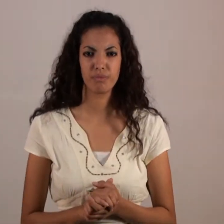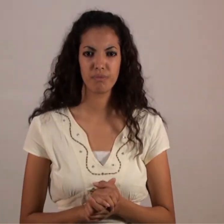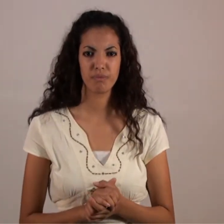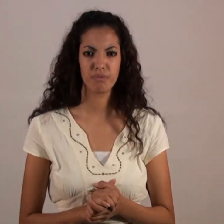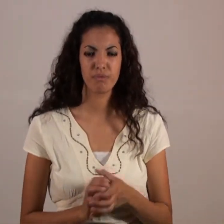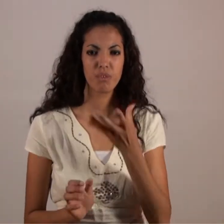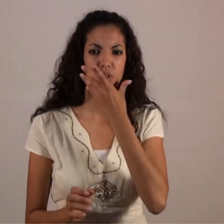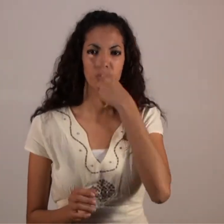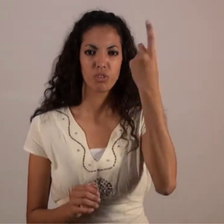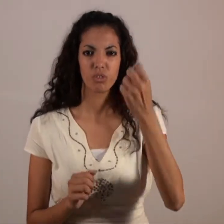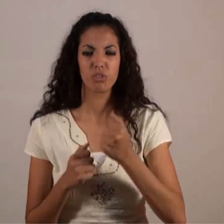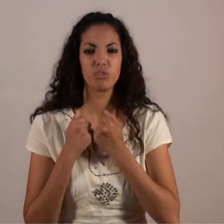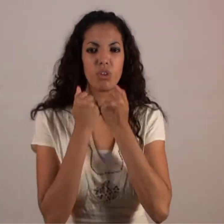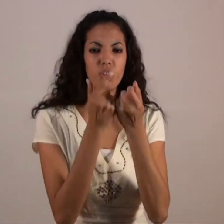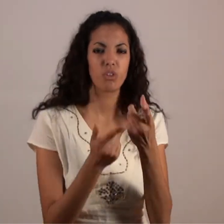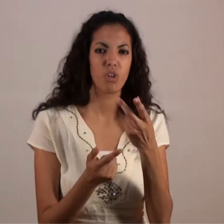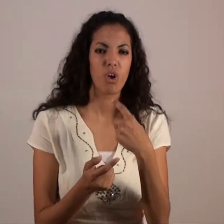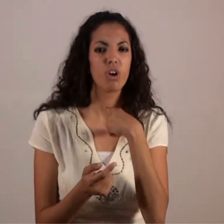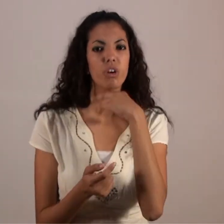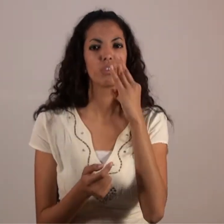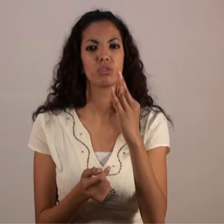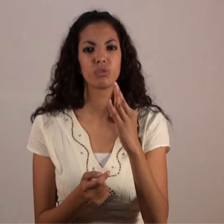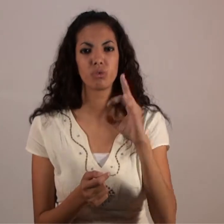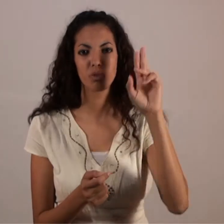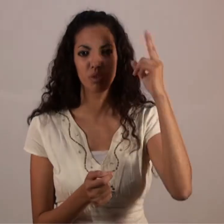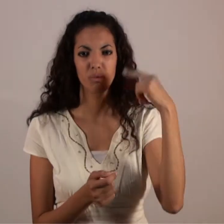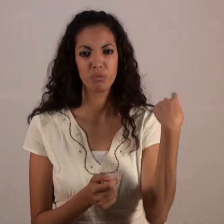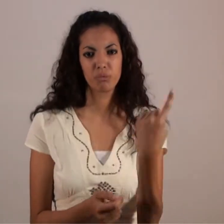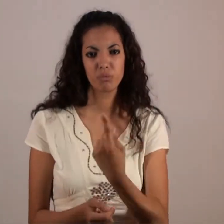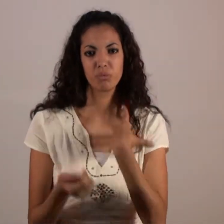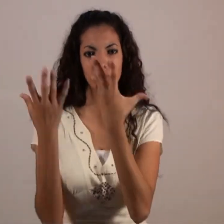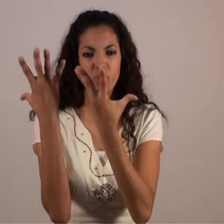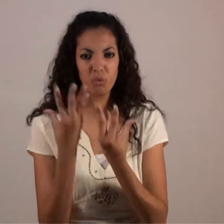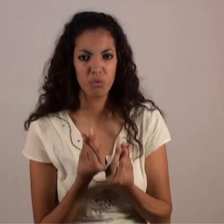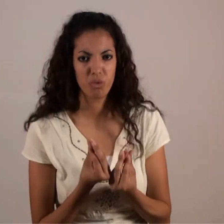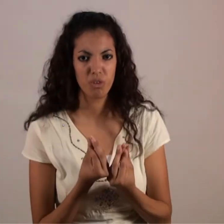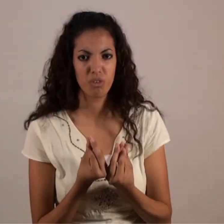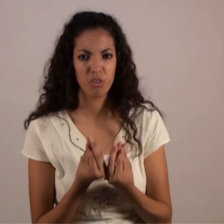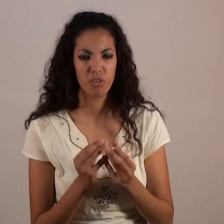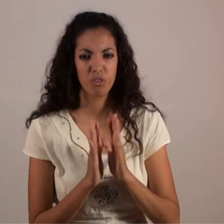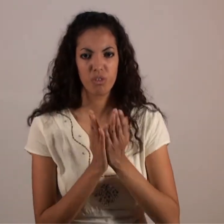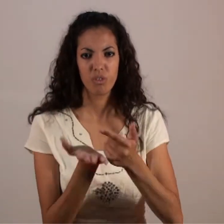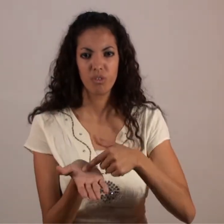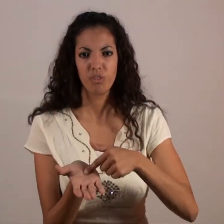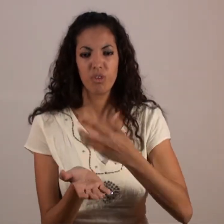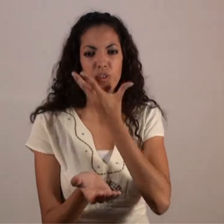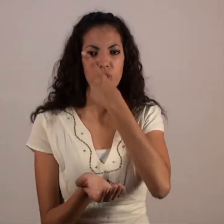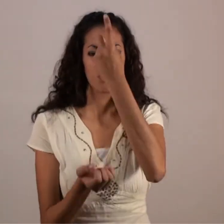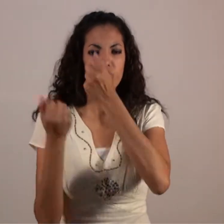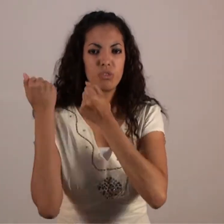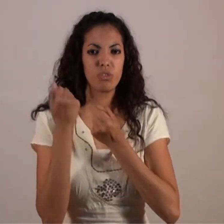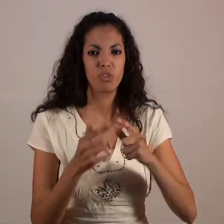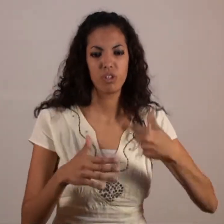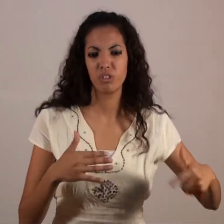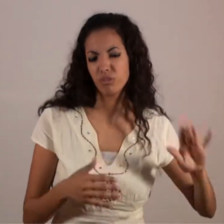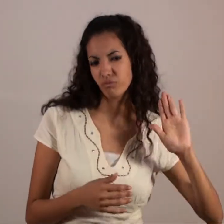Dios entregó a su Hijo por nosotros, versículo 32. Dios nos da libremente todas las cosas,